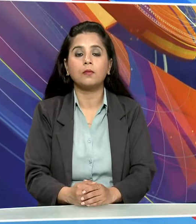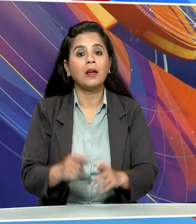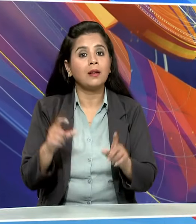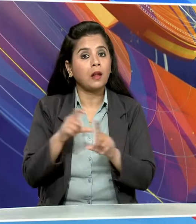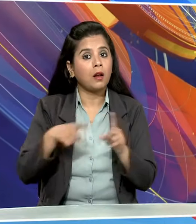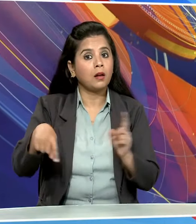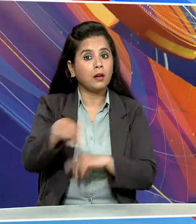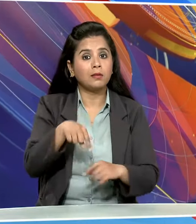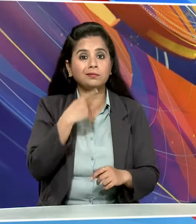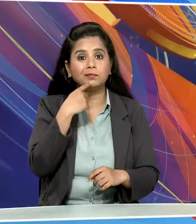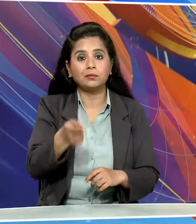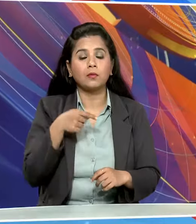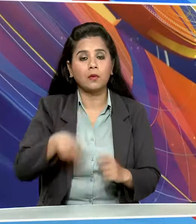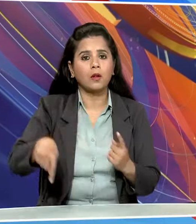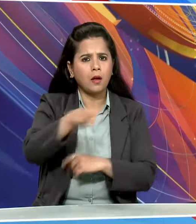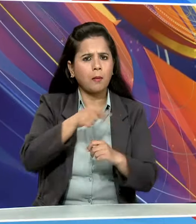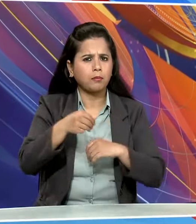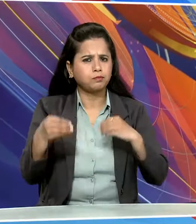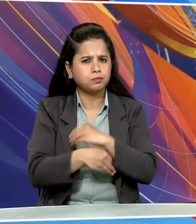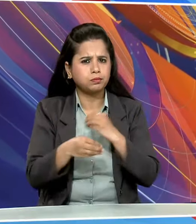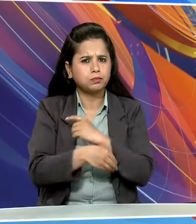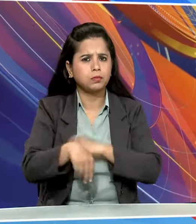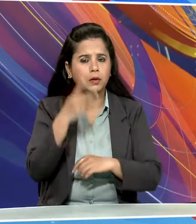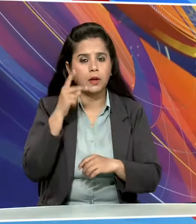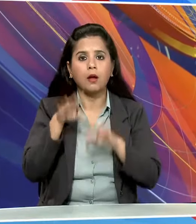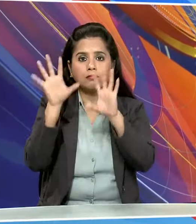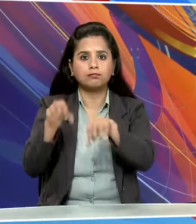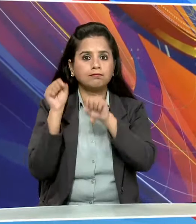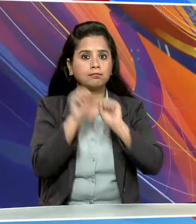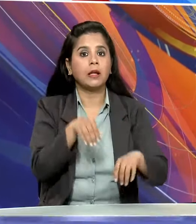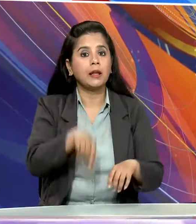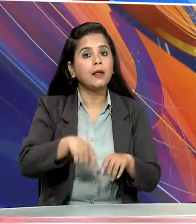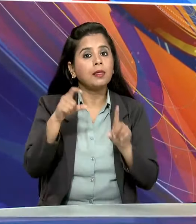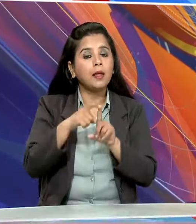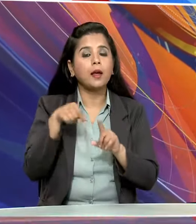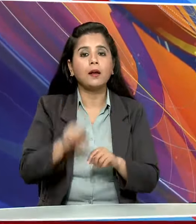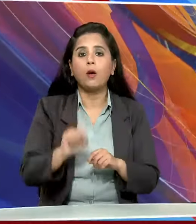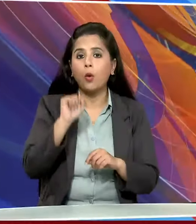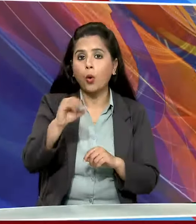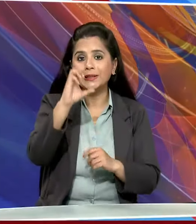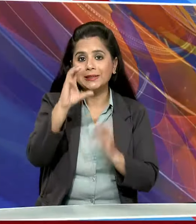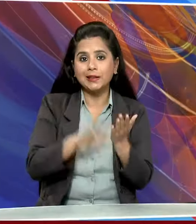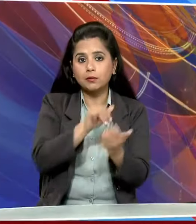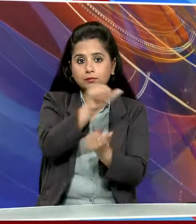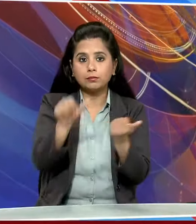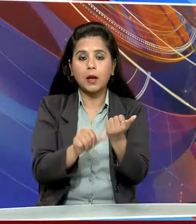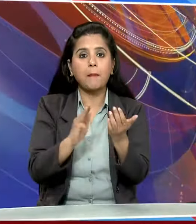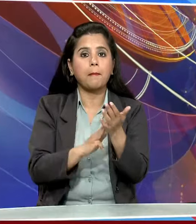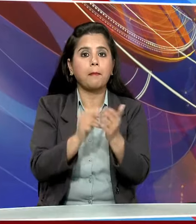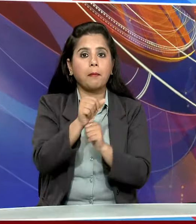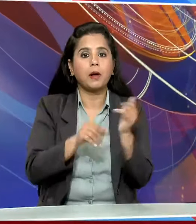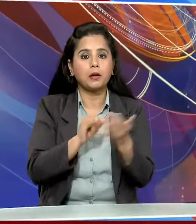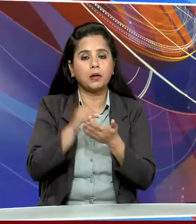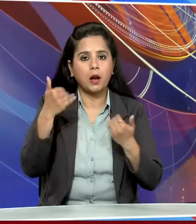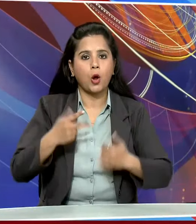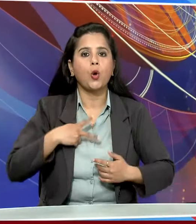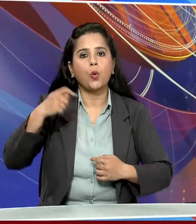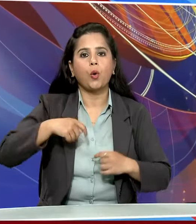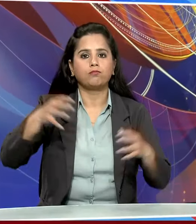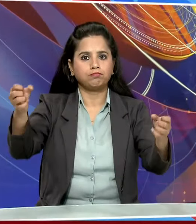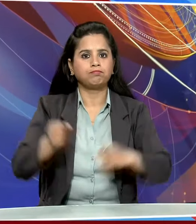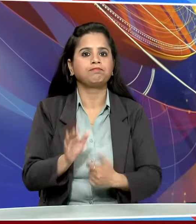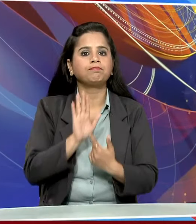दिल्ली के कथित आबकारी घोटाले मामले में गिरफ्तार दिल्ली के उप मुख्यमंत्री मनीष सिसोदिया की आज कोर्ट में होगी